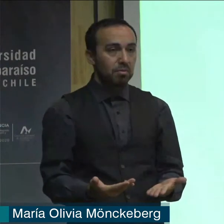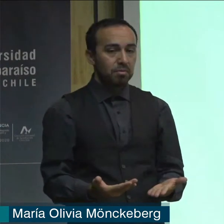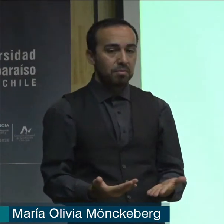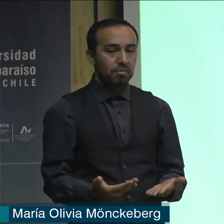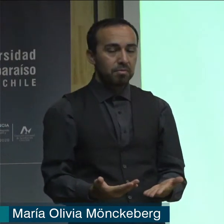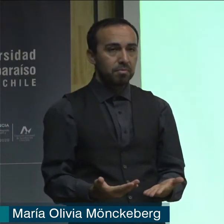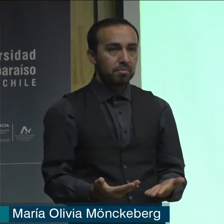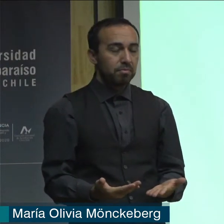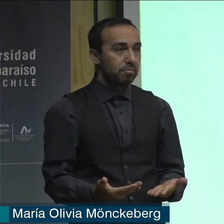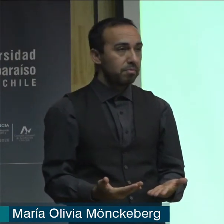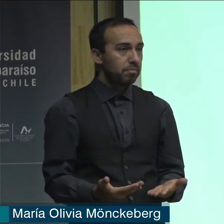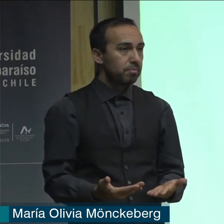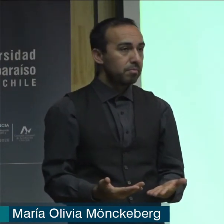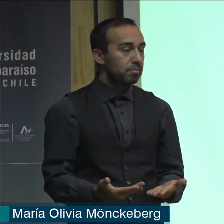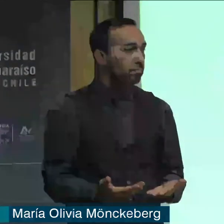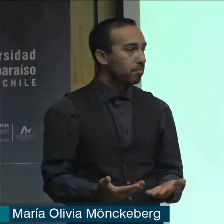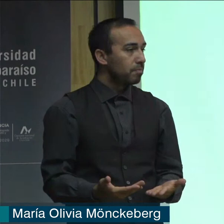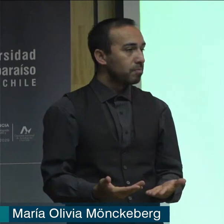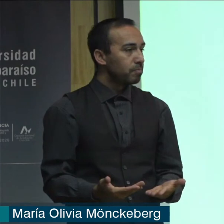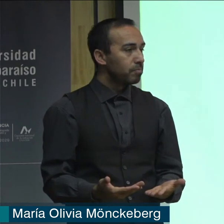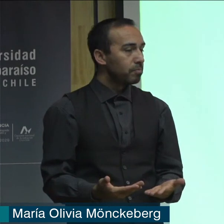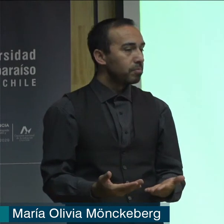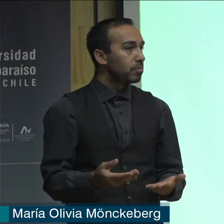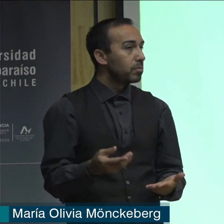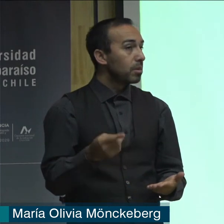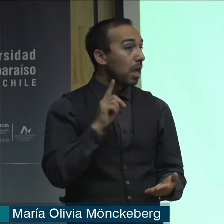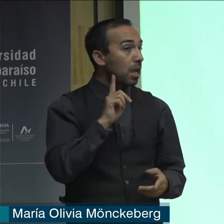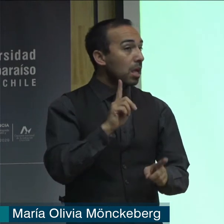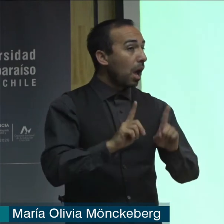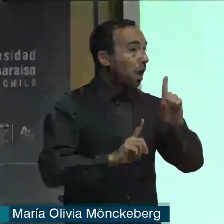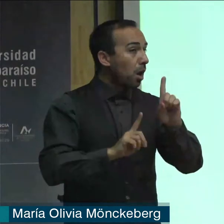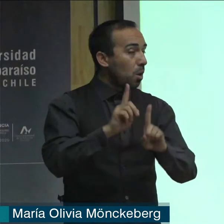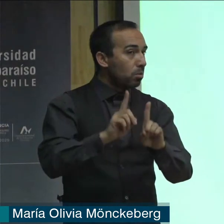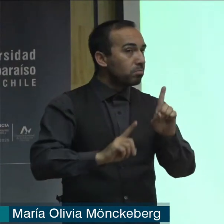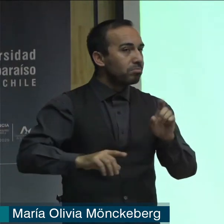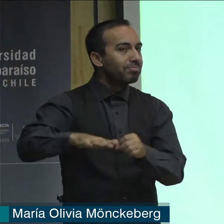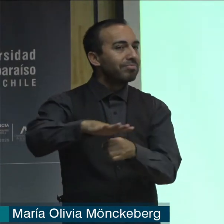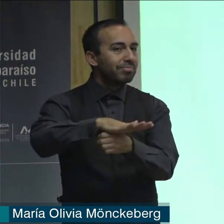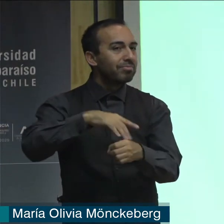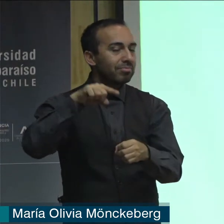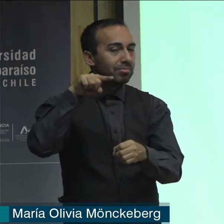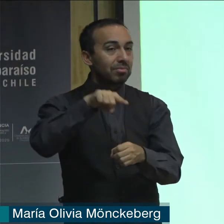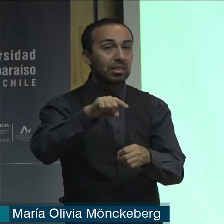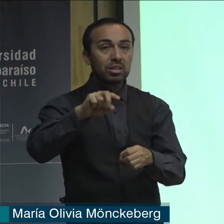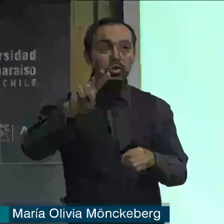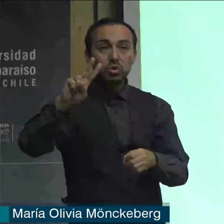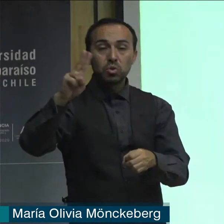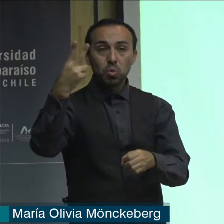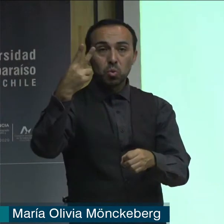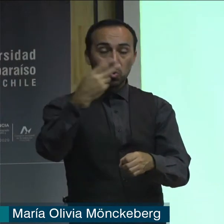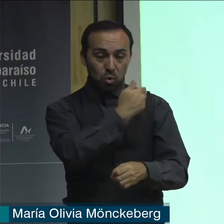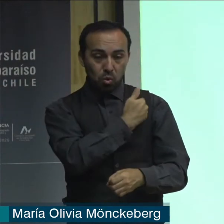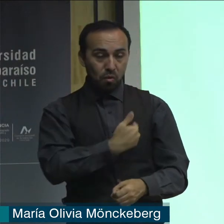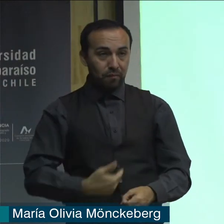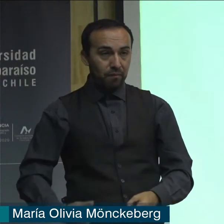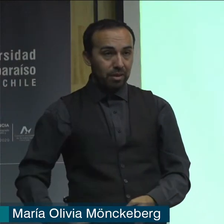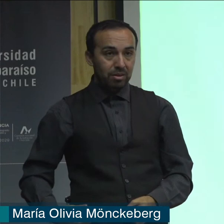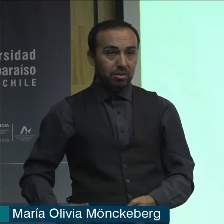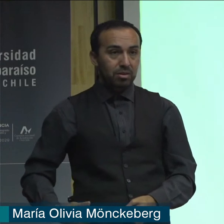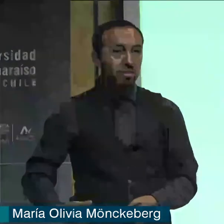esto daba a mucho porque ya en el segundo gobierno de la presidenta Michelle